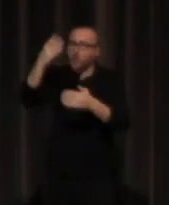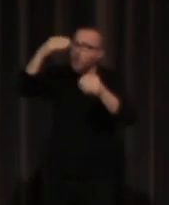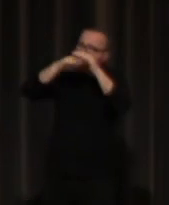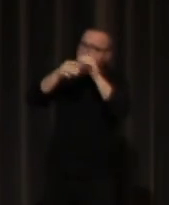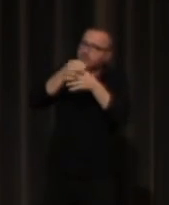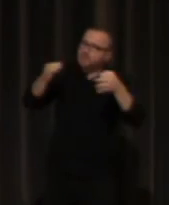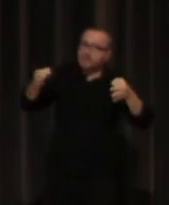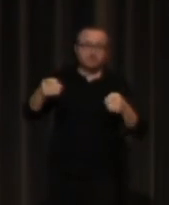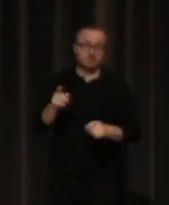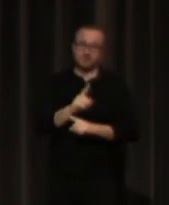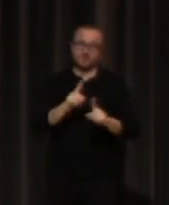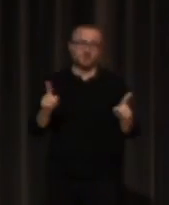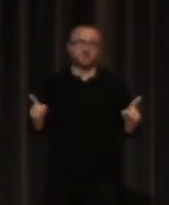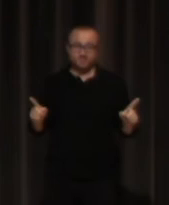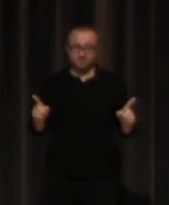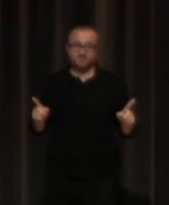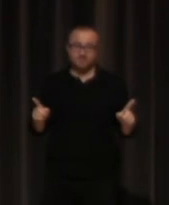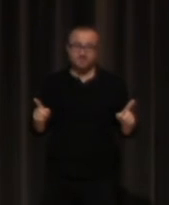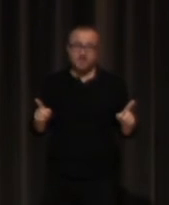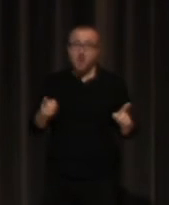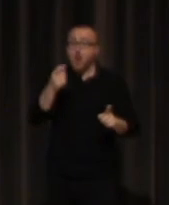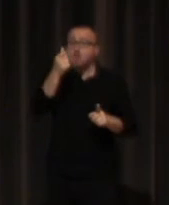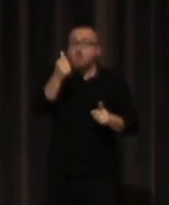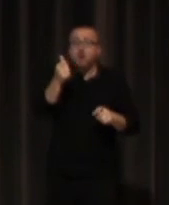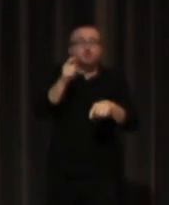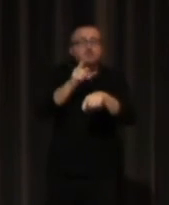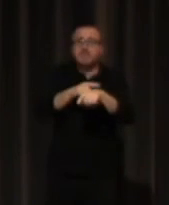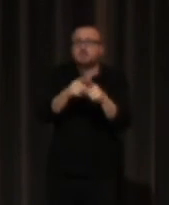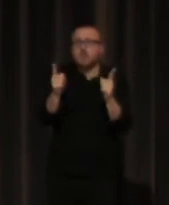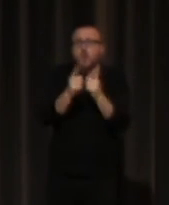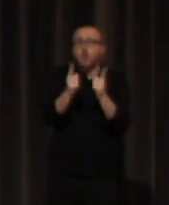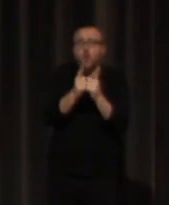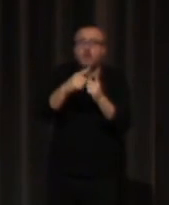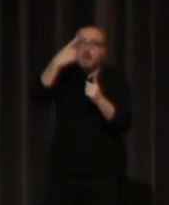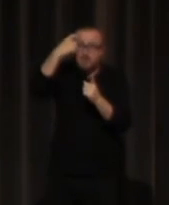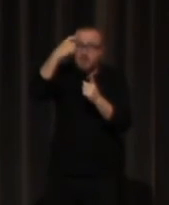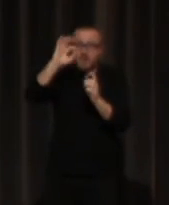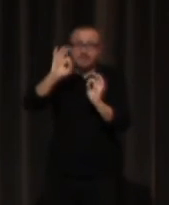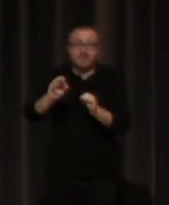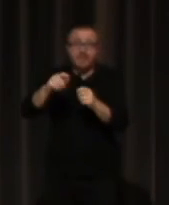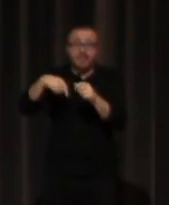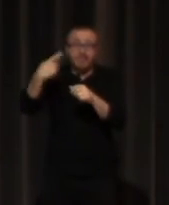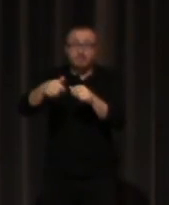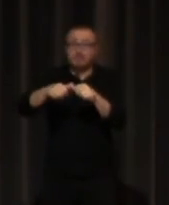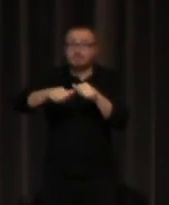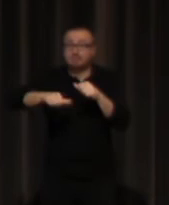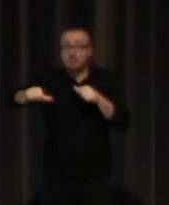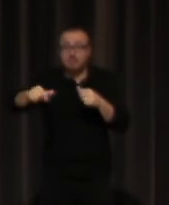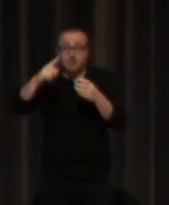futur, només uns quants passos, un espai mínim, una petita càpsula de possibilitats